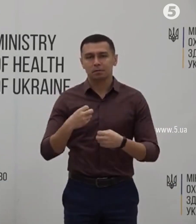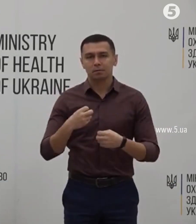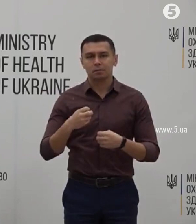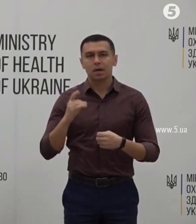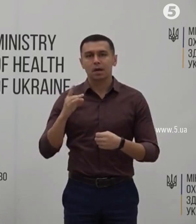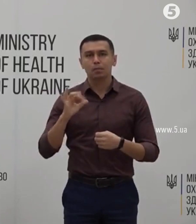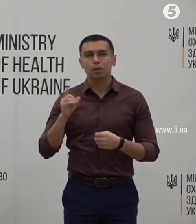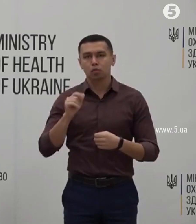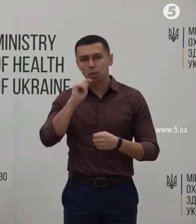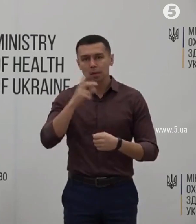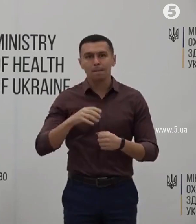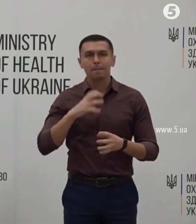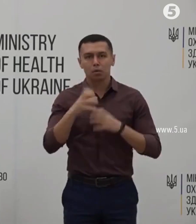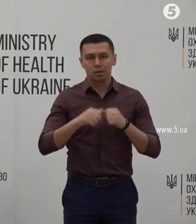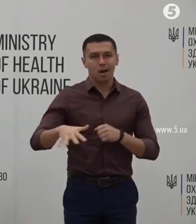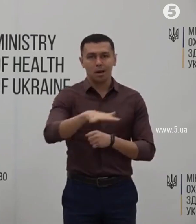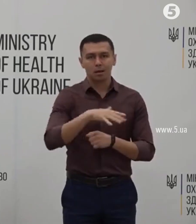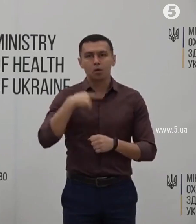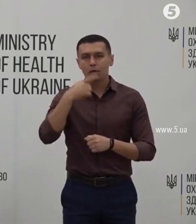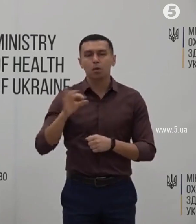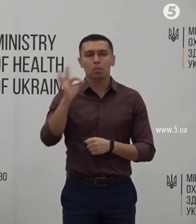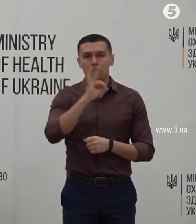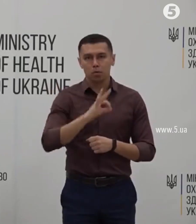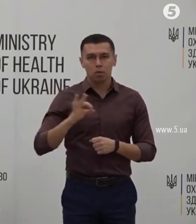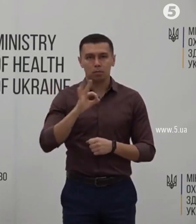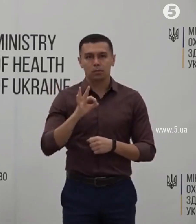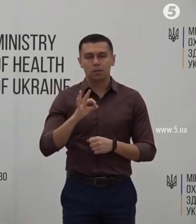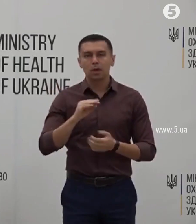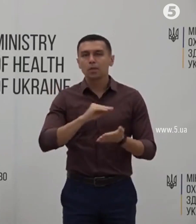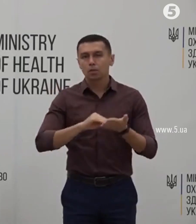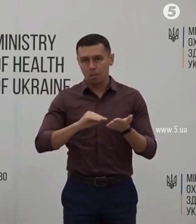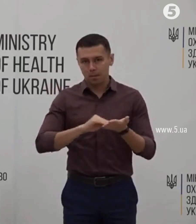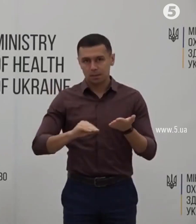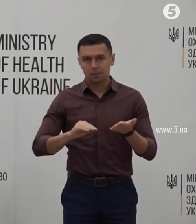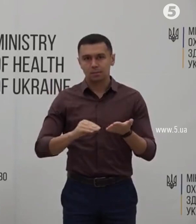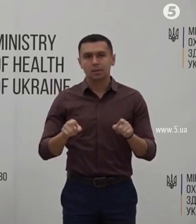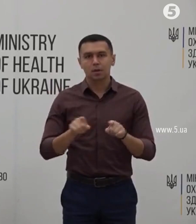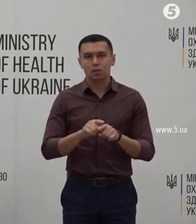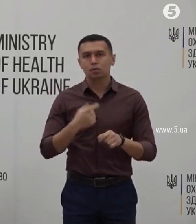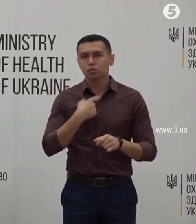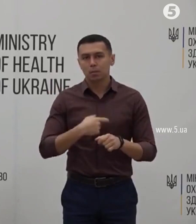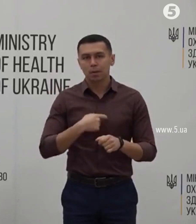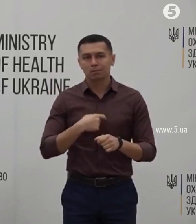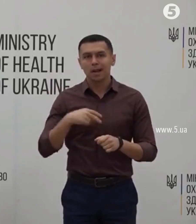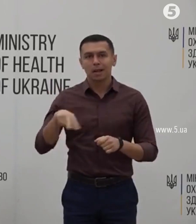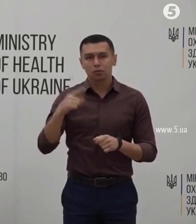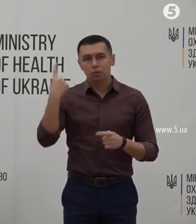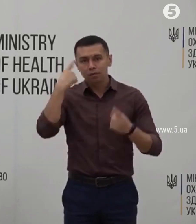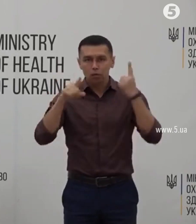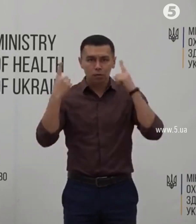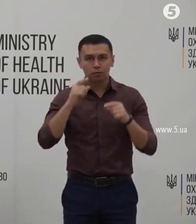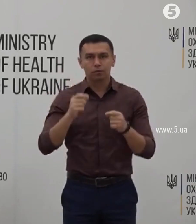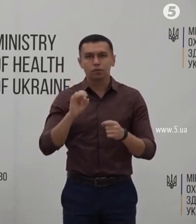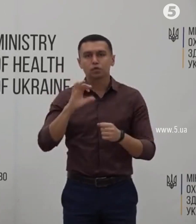на міжнародній арені. Мова йде про дописи, таку собі літературну творчість